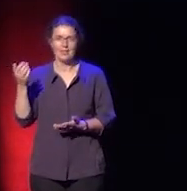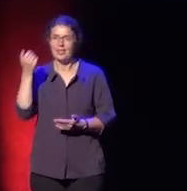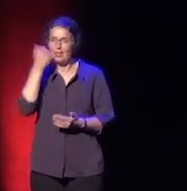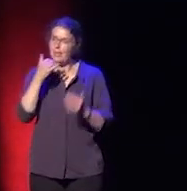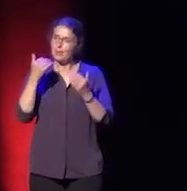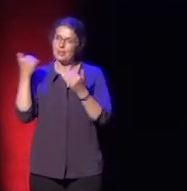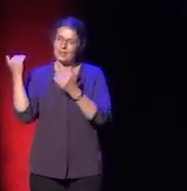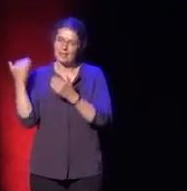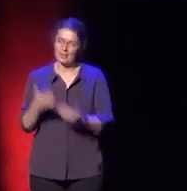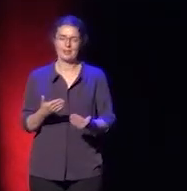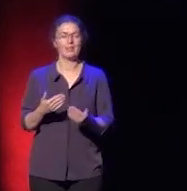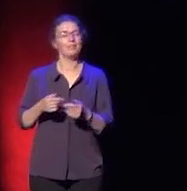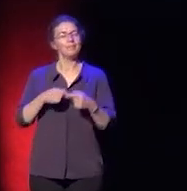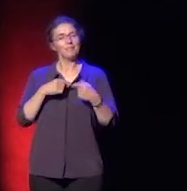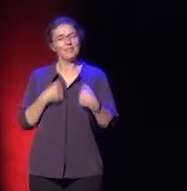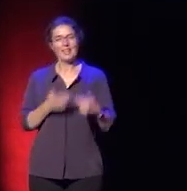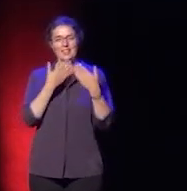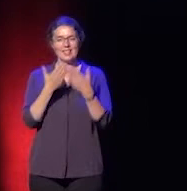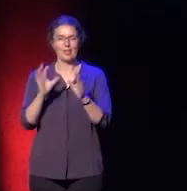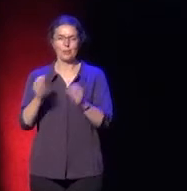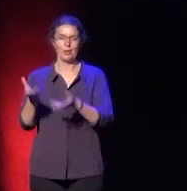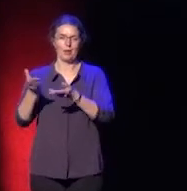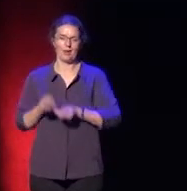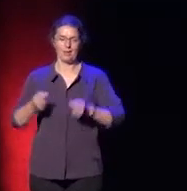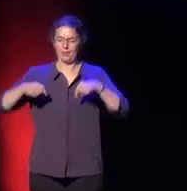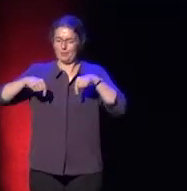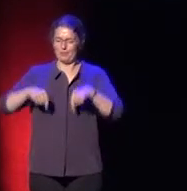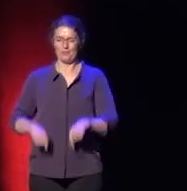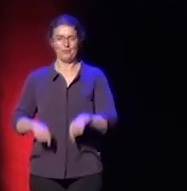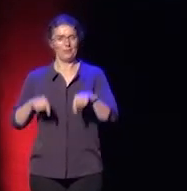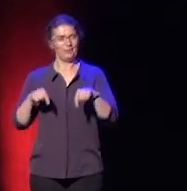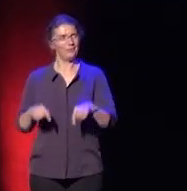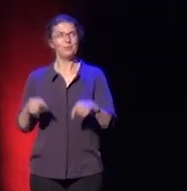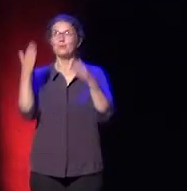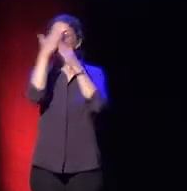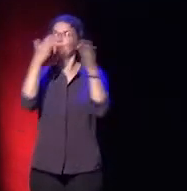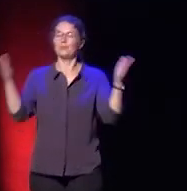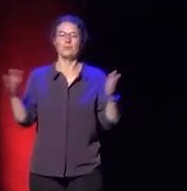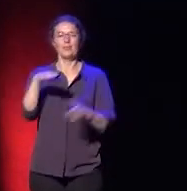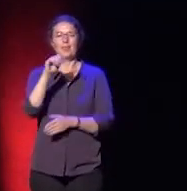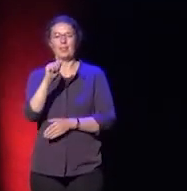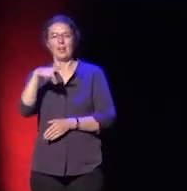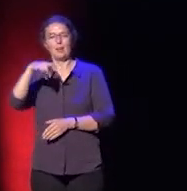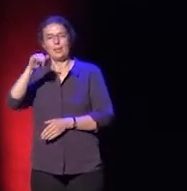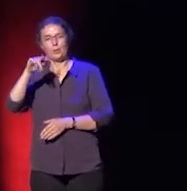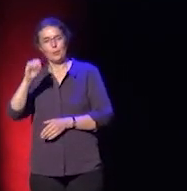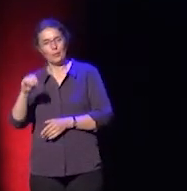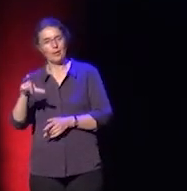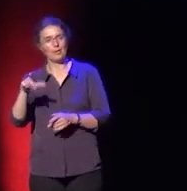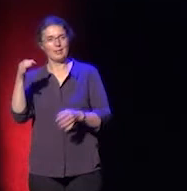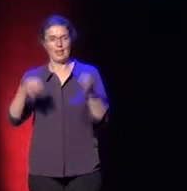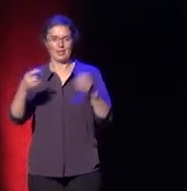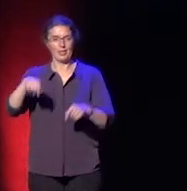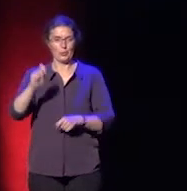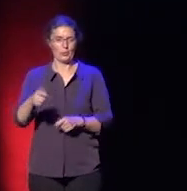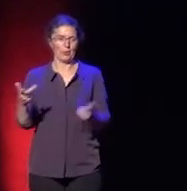Gäste, ganz herzlichen Dank für die Einladung hier in das renommierte Kapitoltheater in Düsseldorf, das